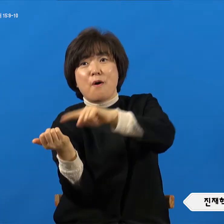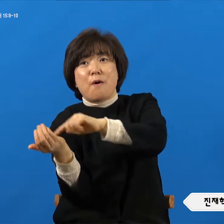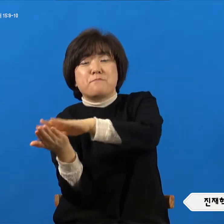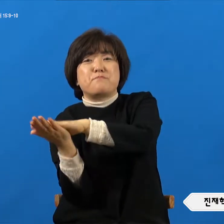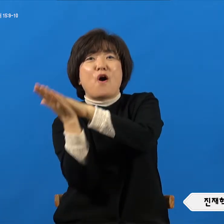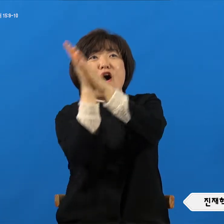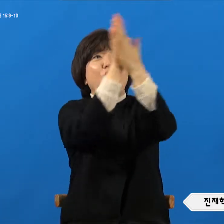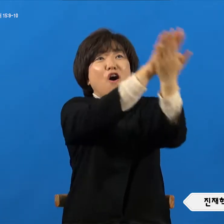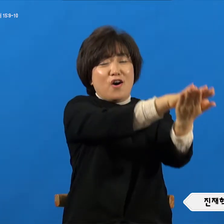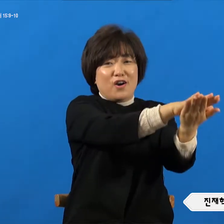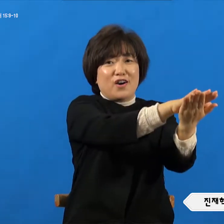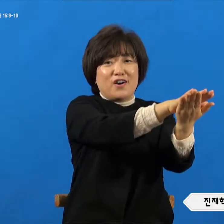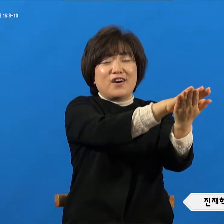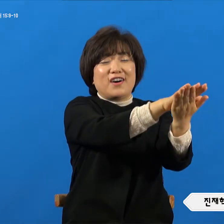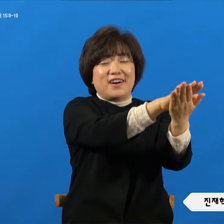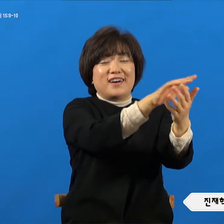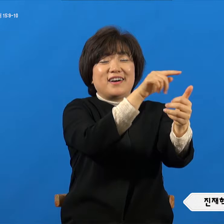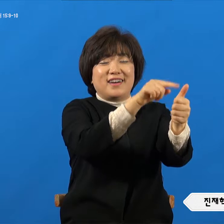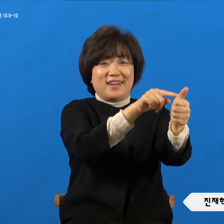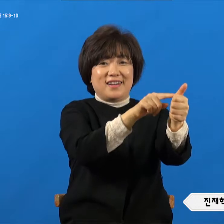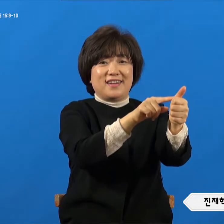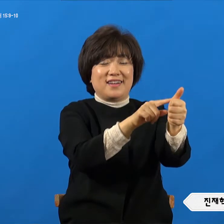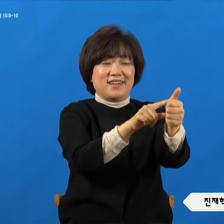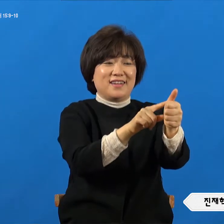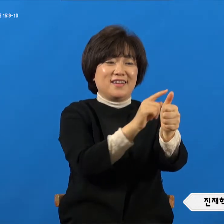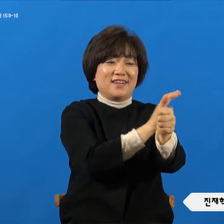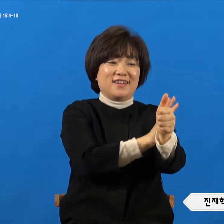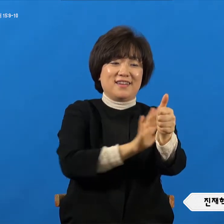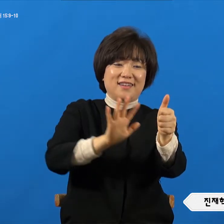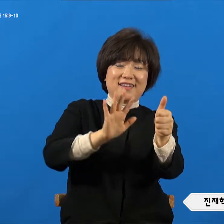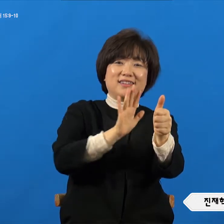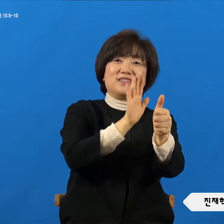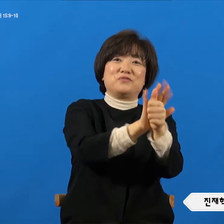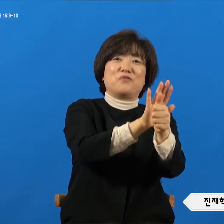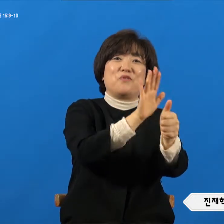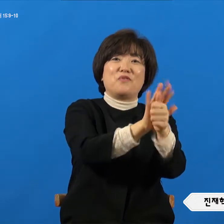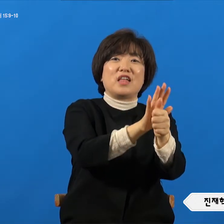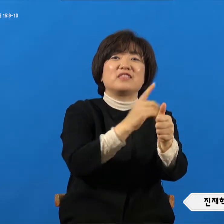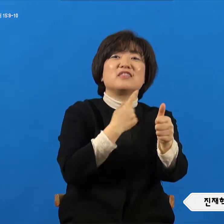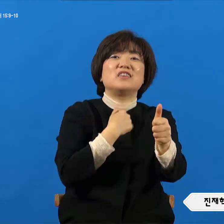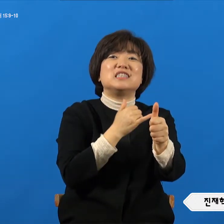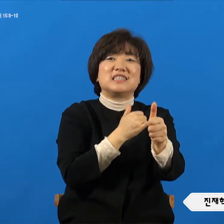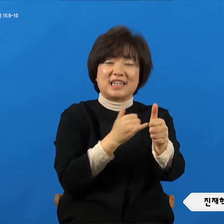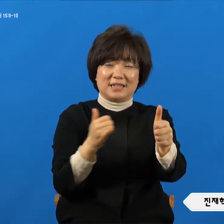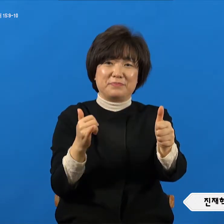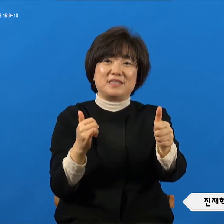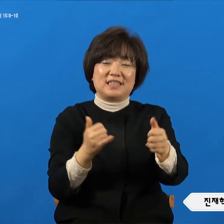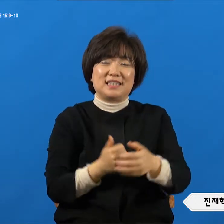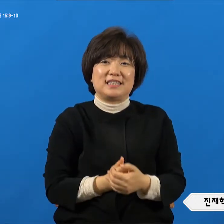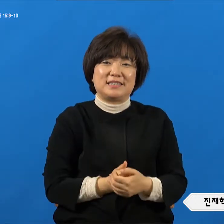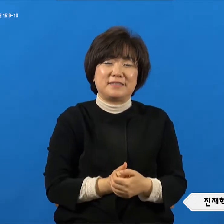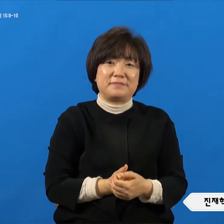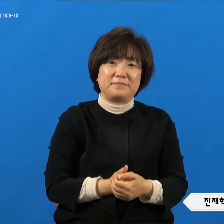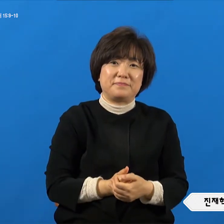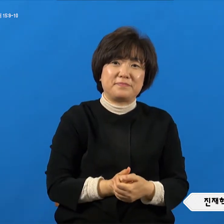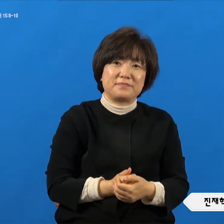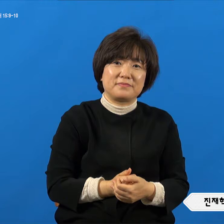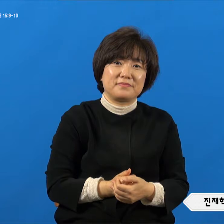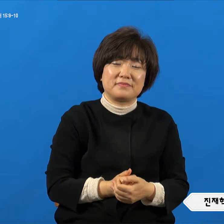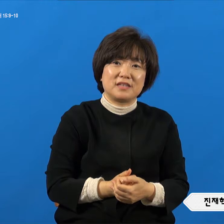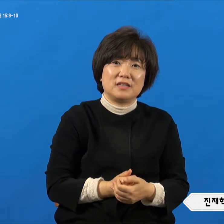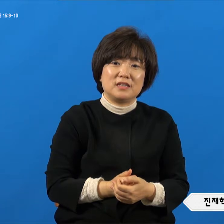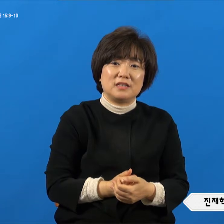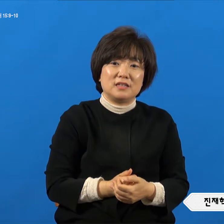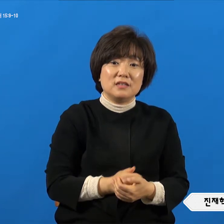붙이시고 세워주신 이 세움의 축복을 경험한 사람들을 생각해 봅니다. 저는